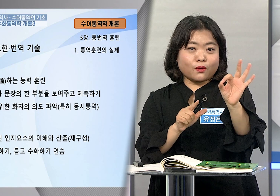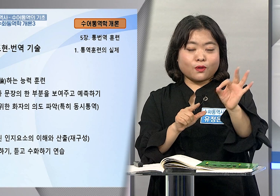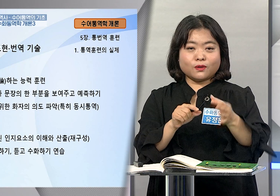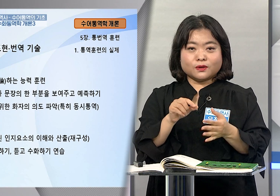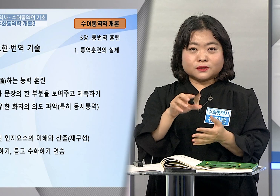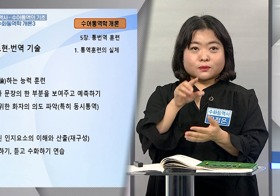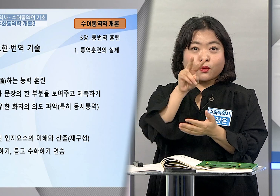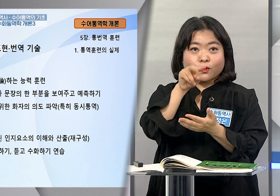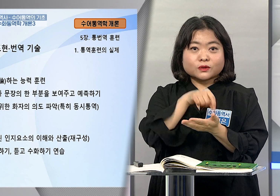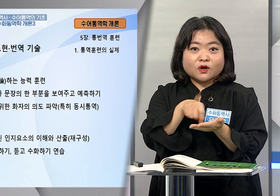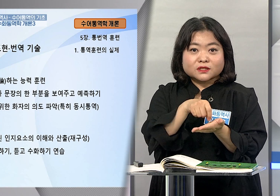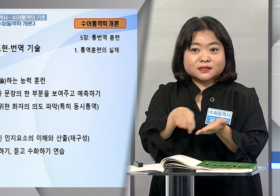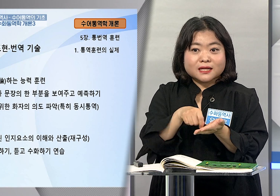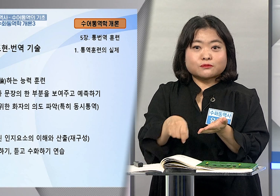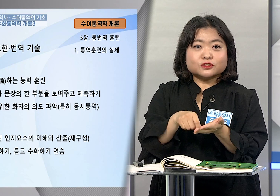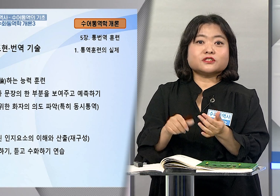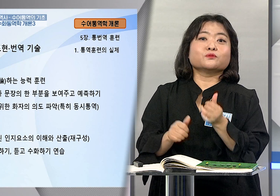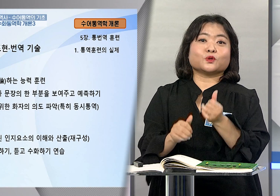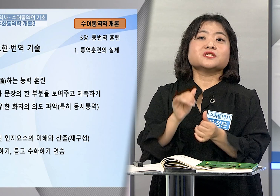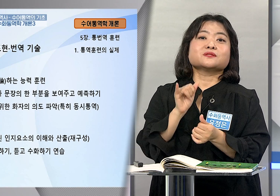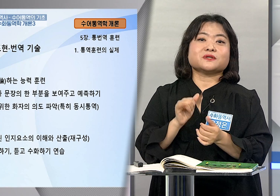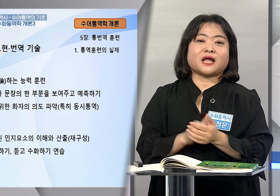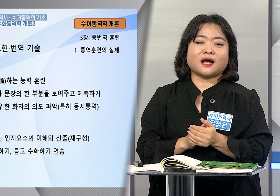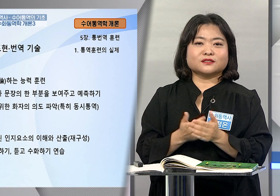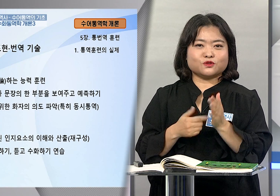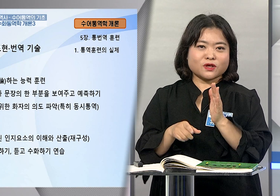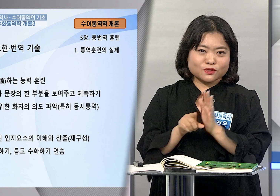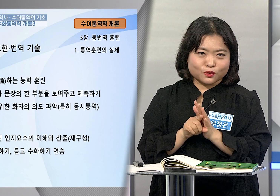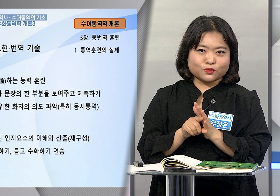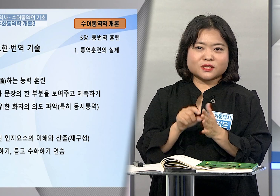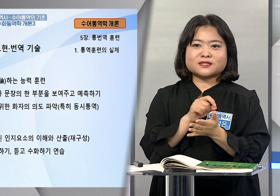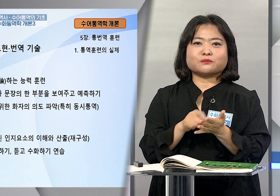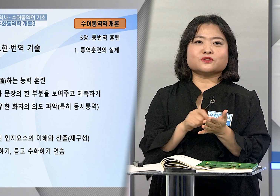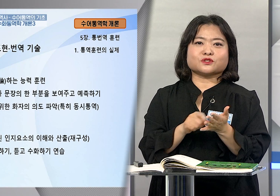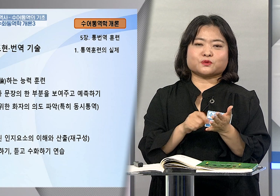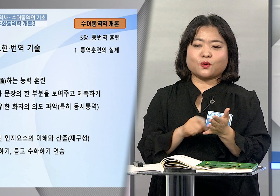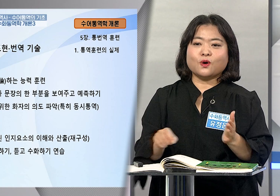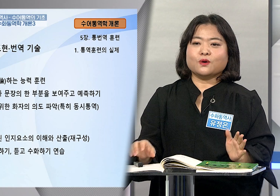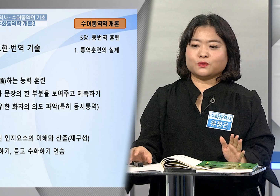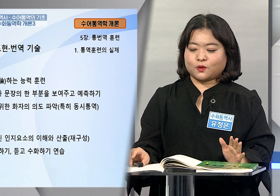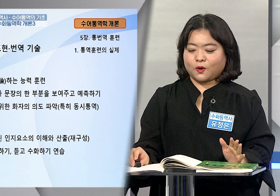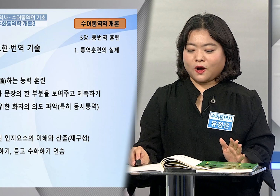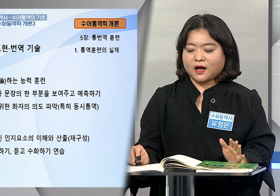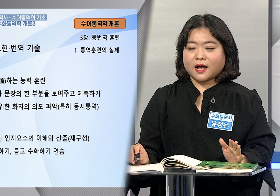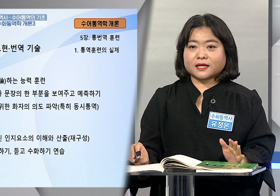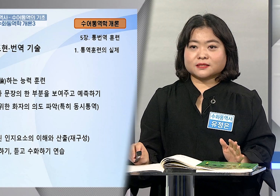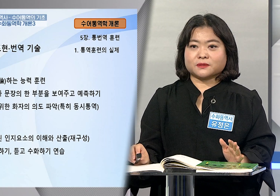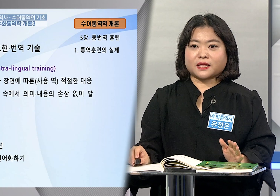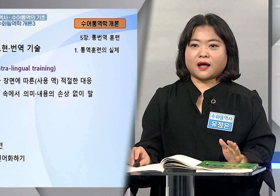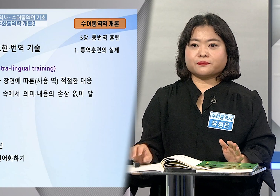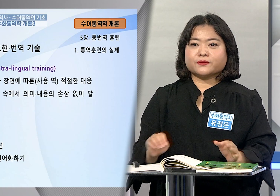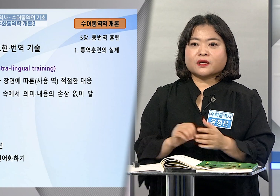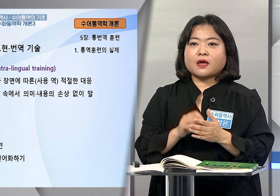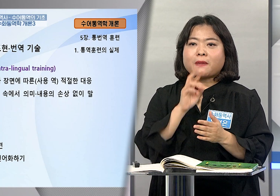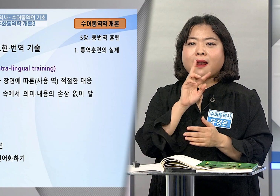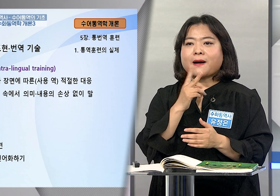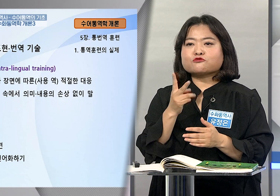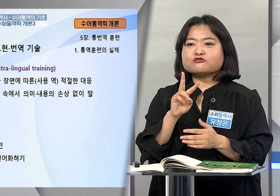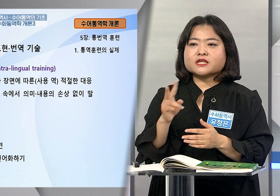보고 적는 장문 시험도 있습니다. 그를 위해서도 우리는 장문 연습도 필요하겠습니다. 그냥 말